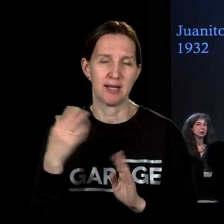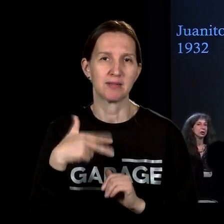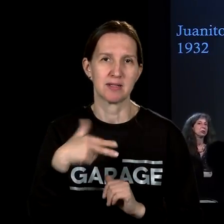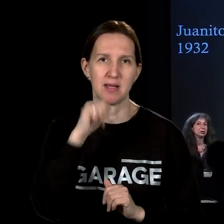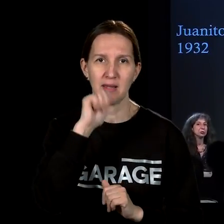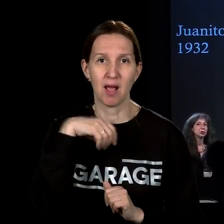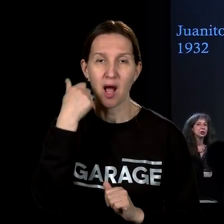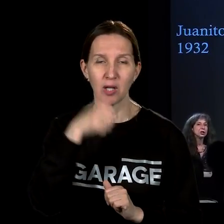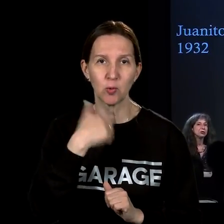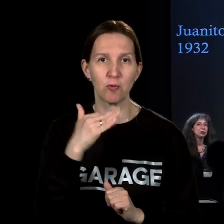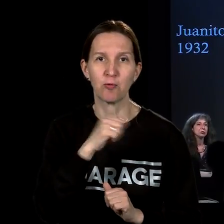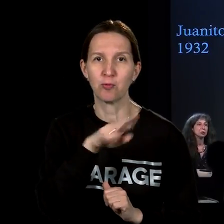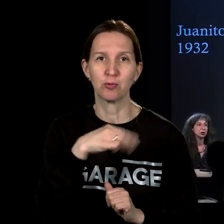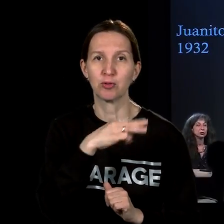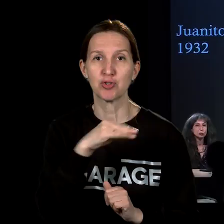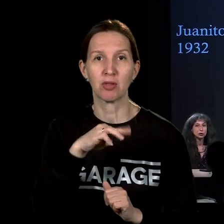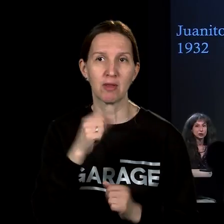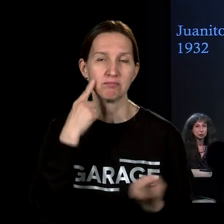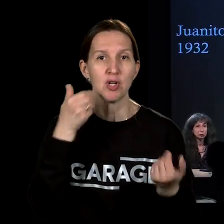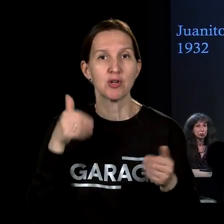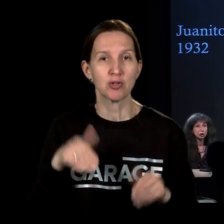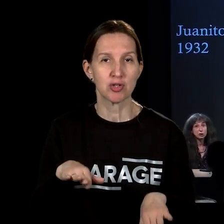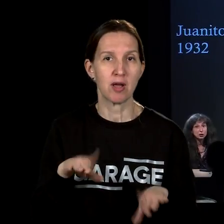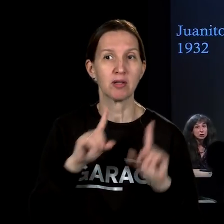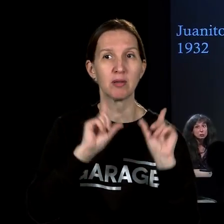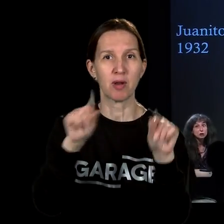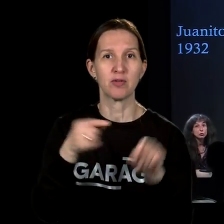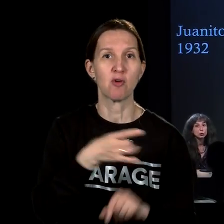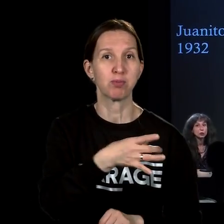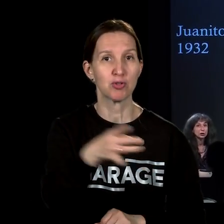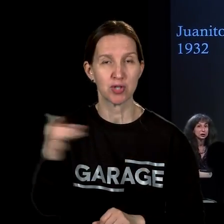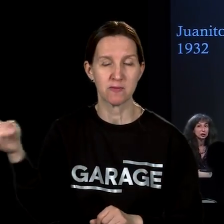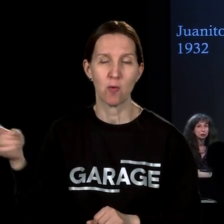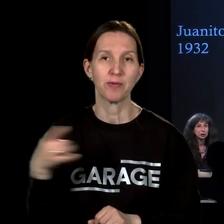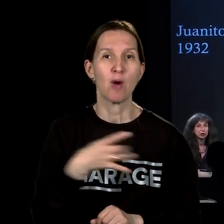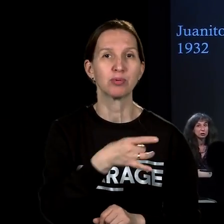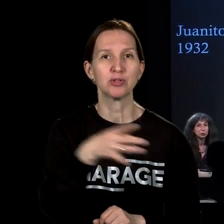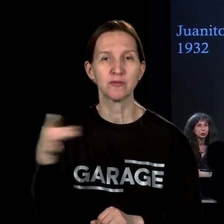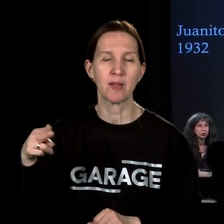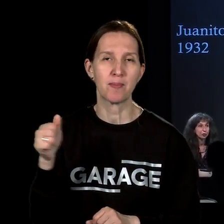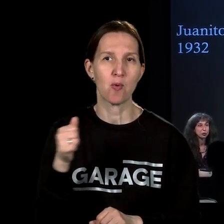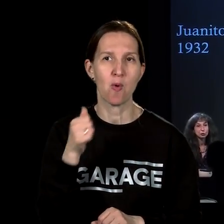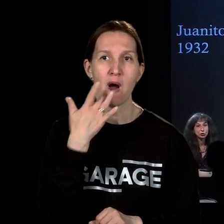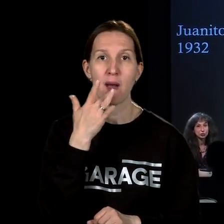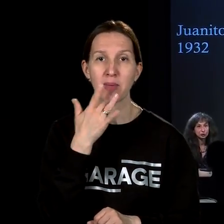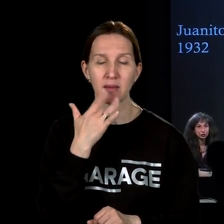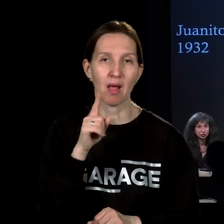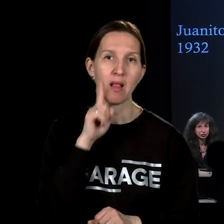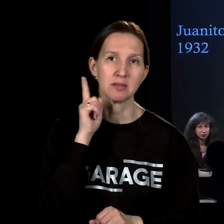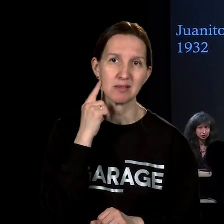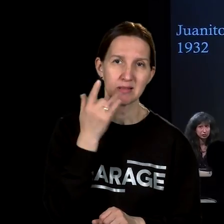решает отправиться в путешествие. Он путешествует по Америкам, и по Латинской Америке, и по Южным